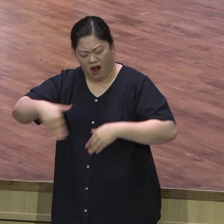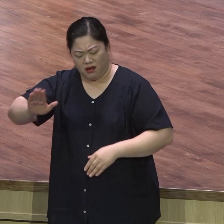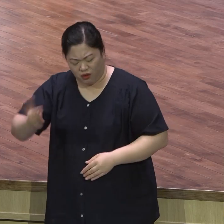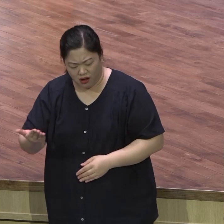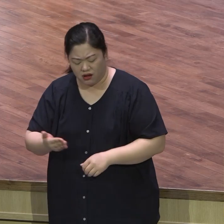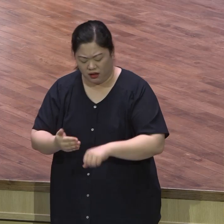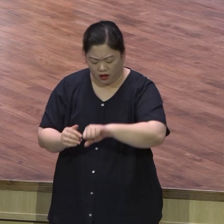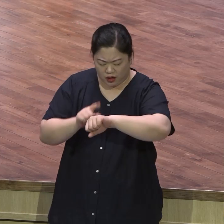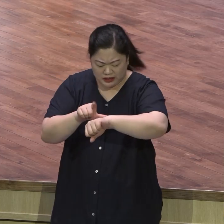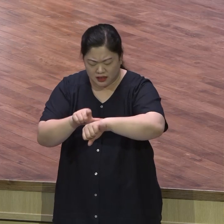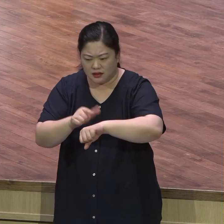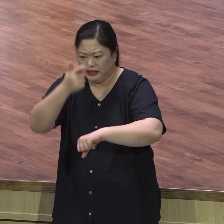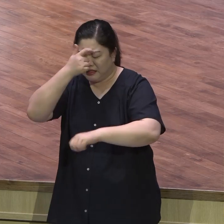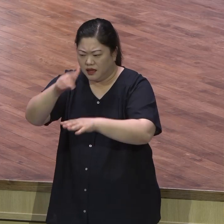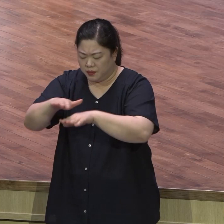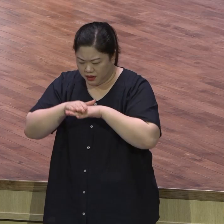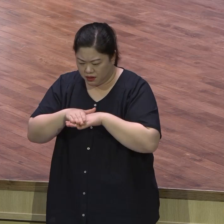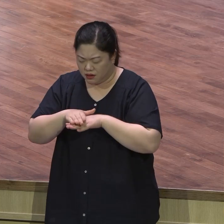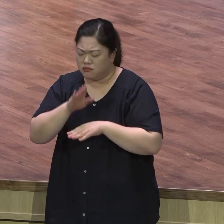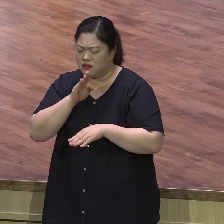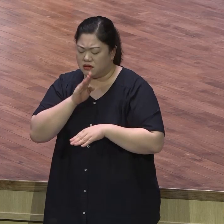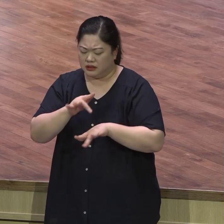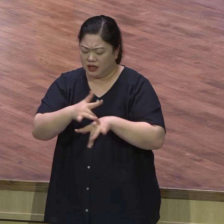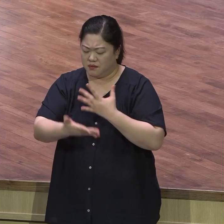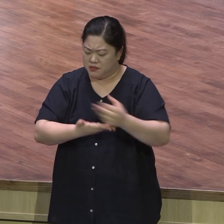사단이 뺏어가는 예배 축복을 뺏어